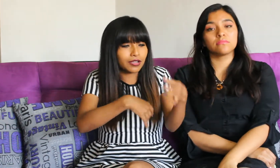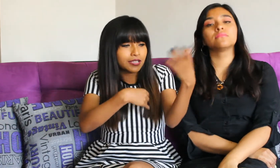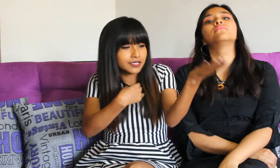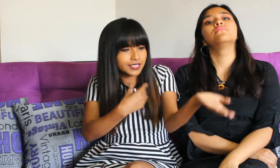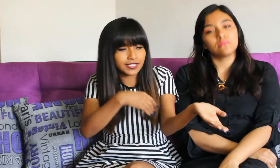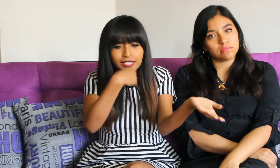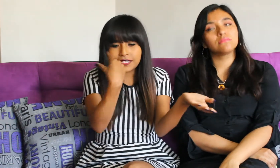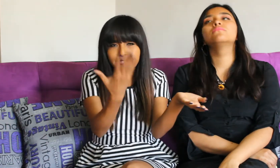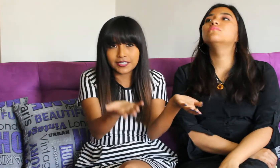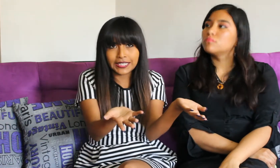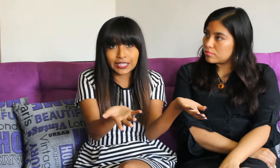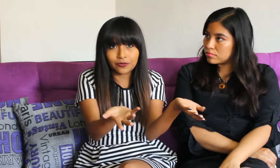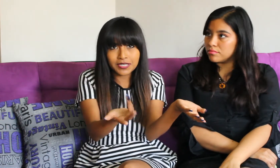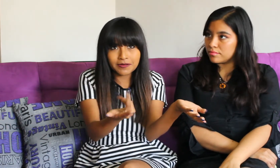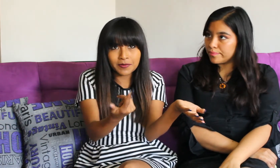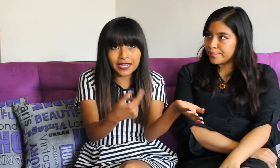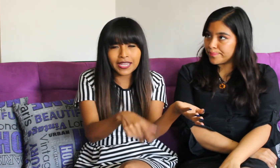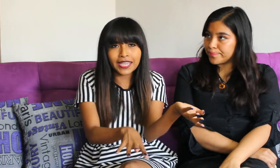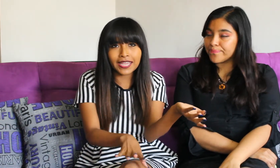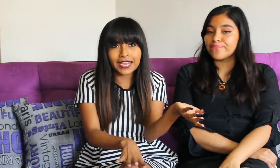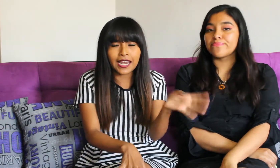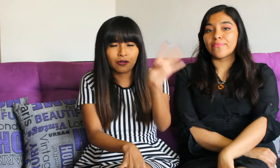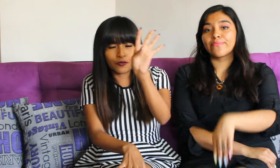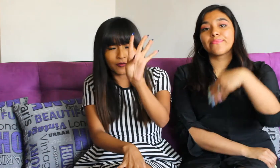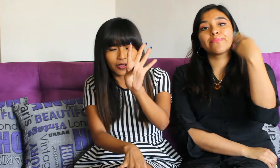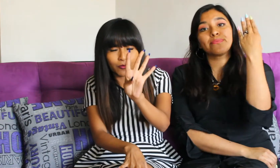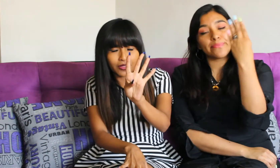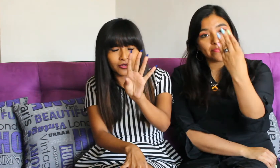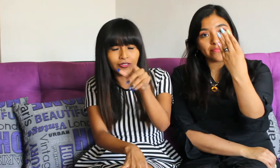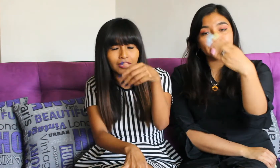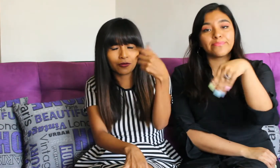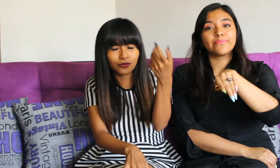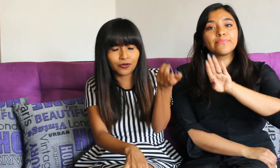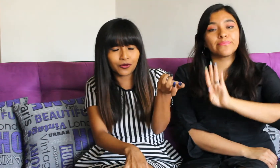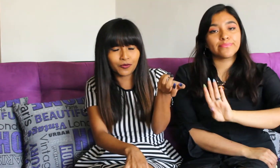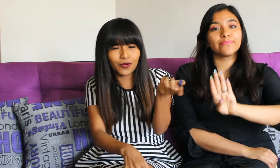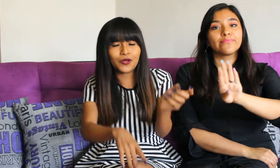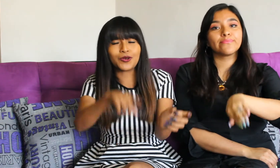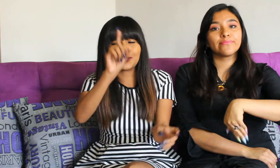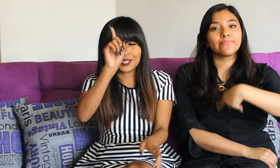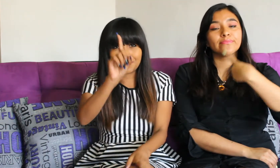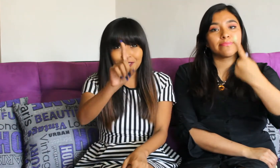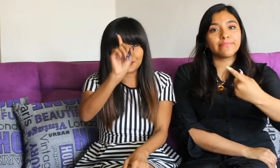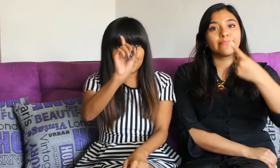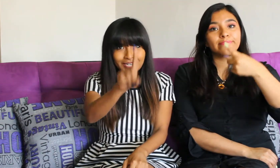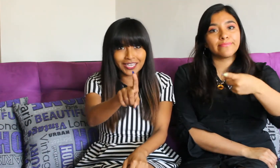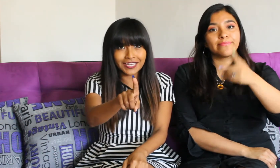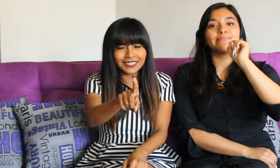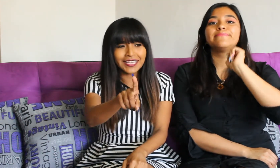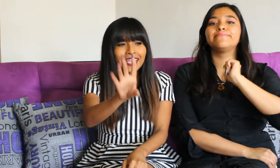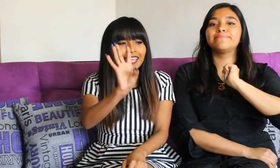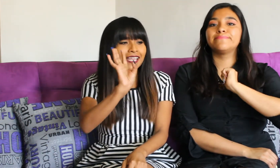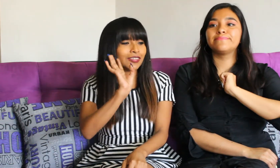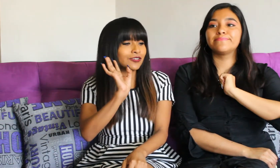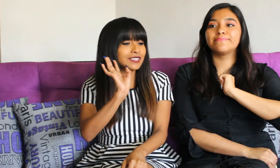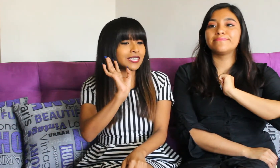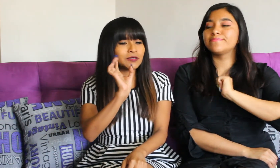el 16 y el 17 de noviembre en la curva 4 del autódromo Los Hermanos Rodríguez. Entonces,